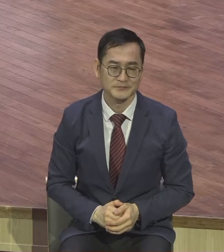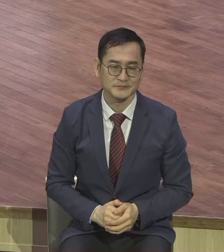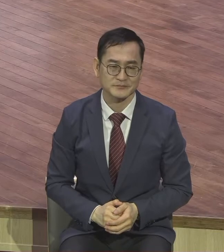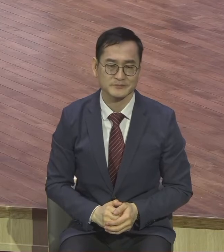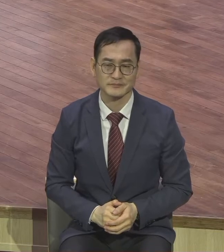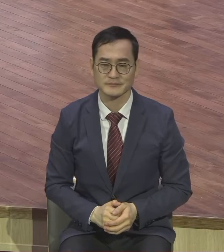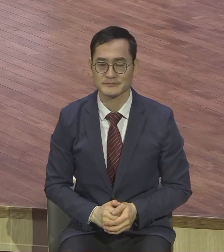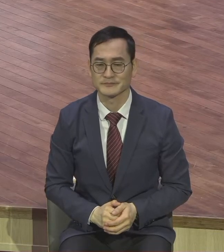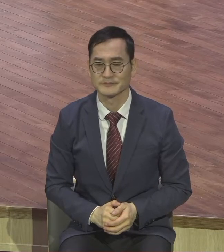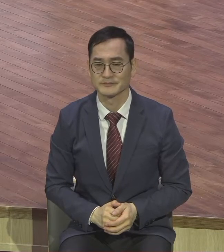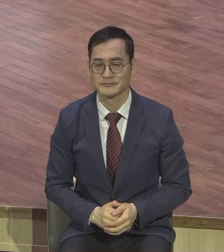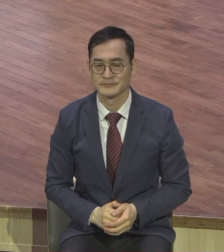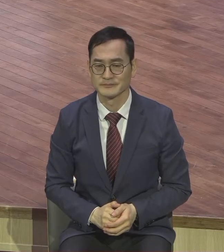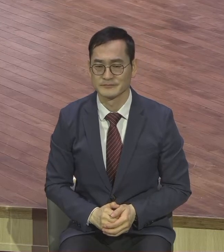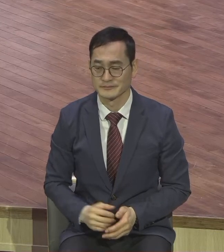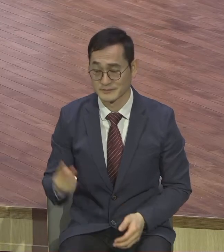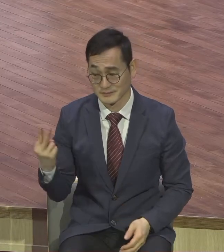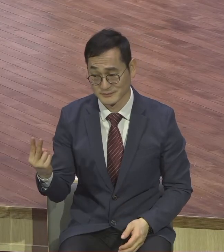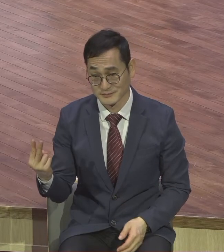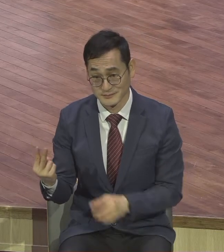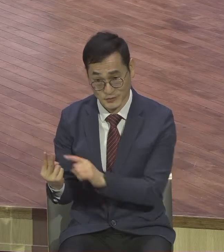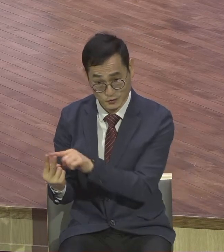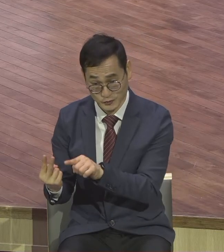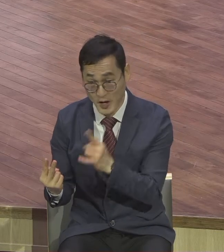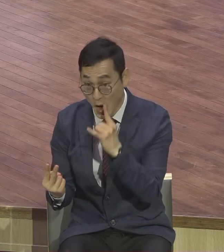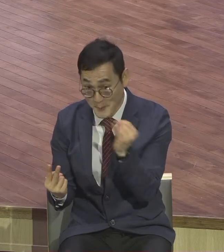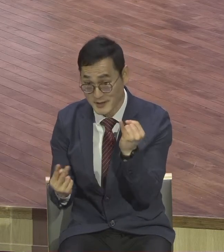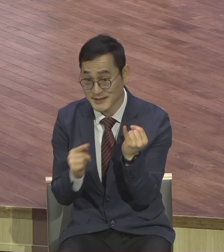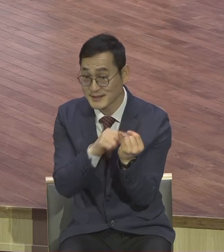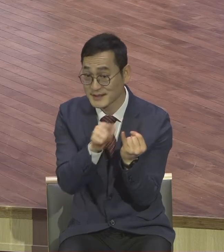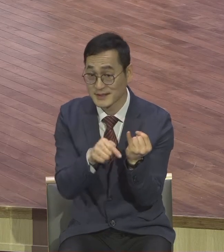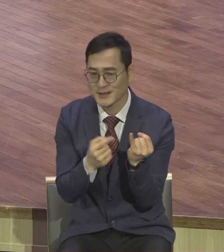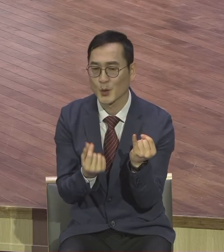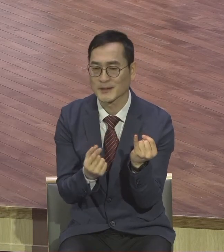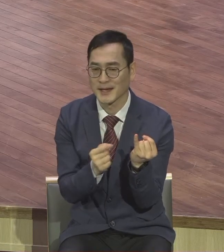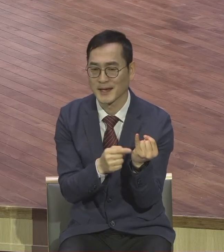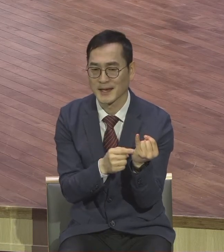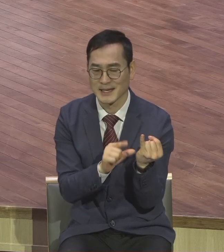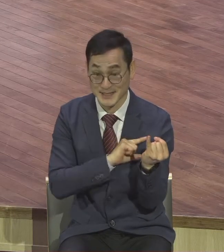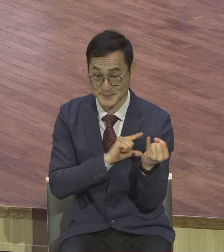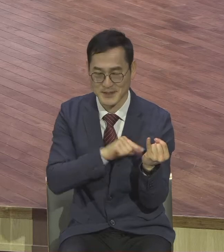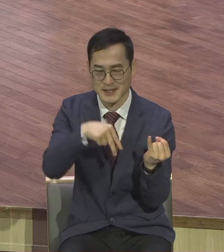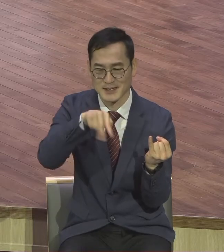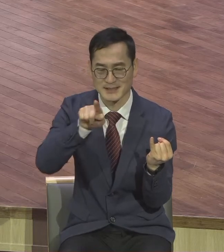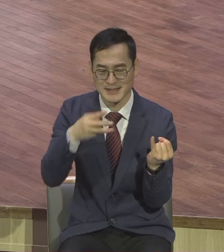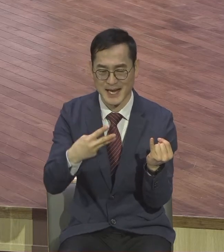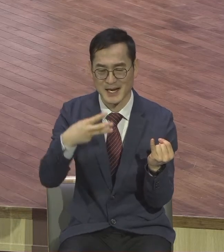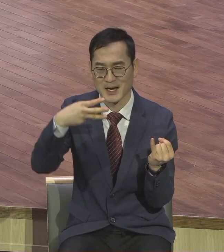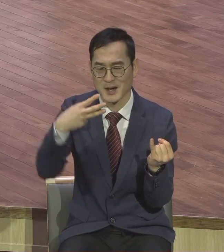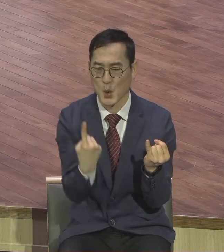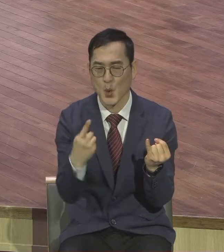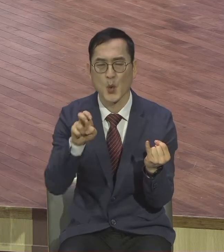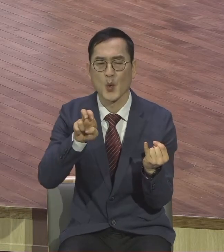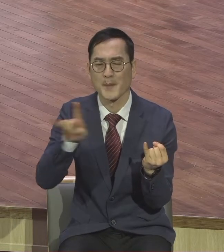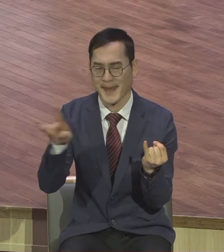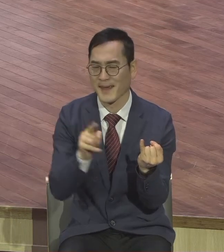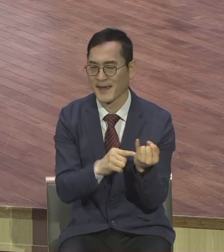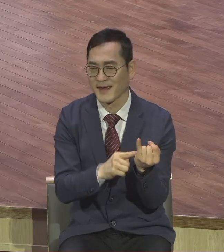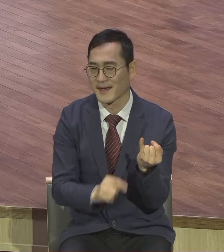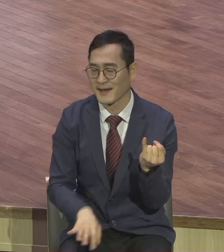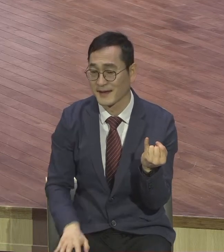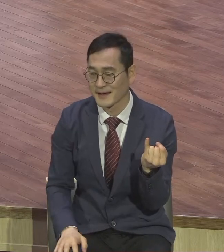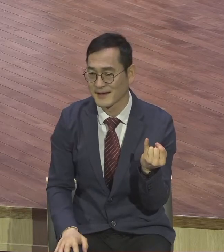야거부와 요한의 어머니도 마찬가지예요 그 이름이 살롬에예요 마가보면 20장